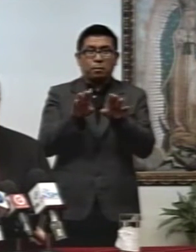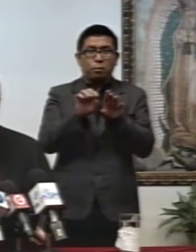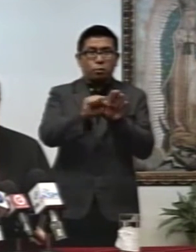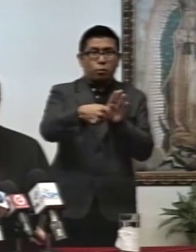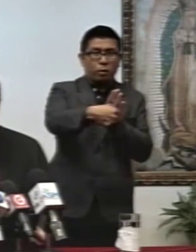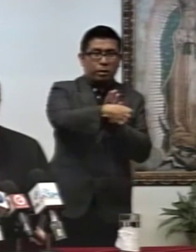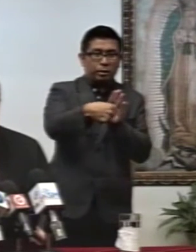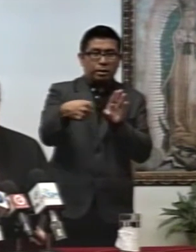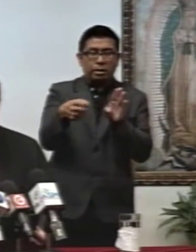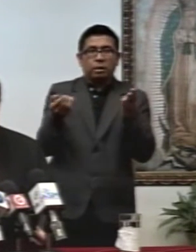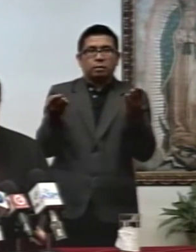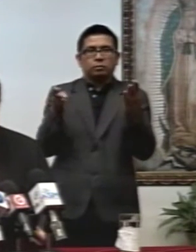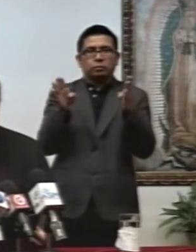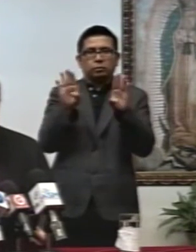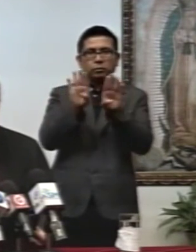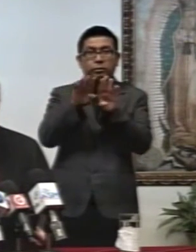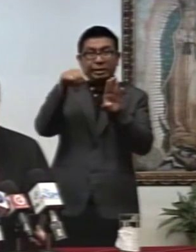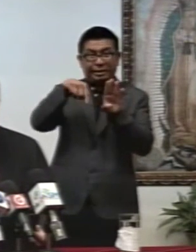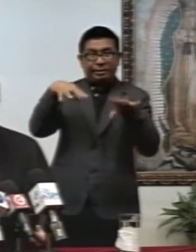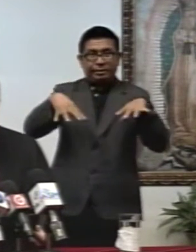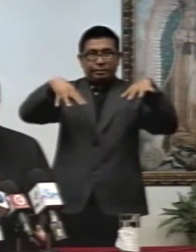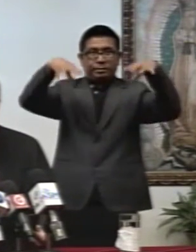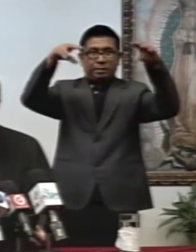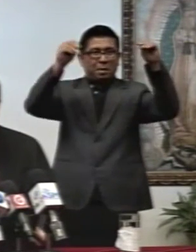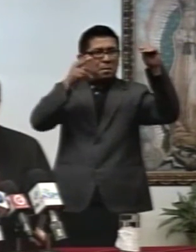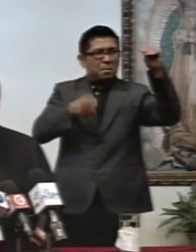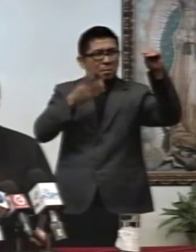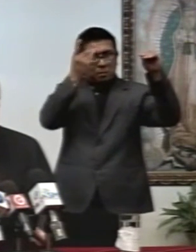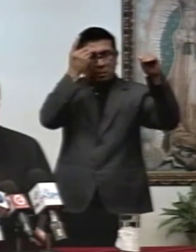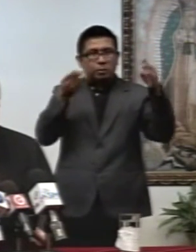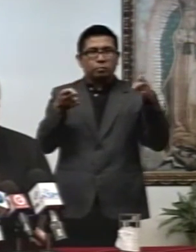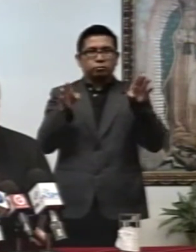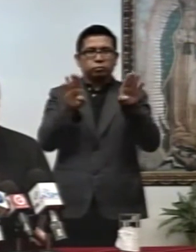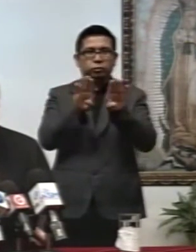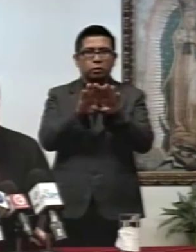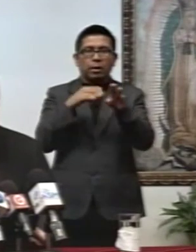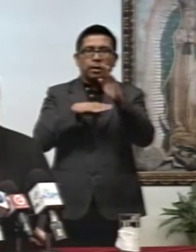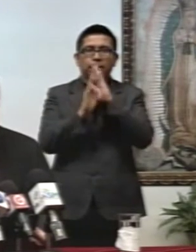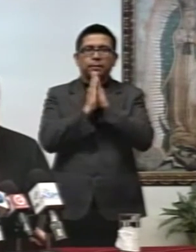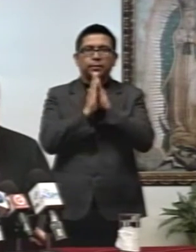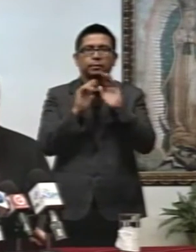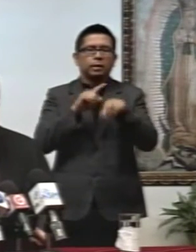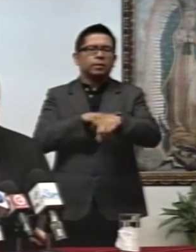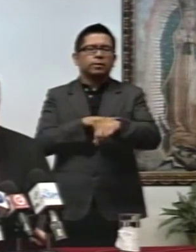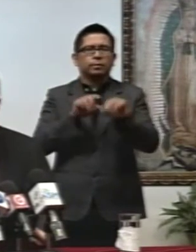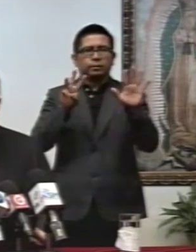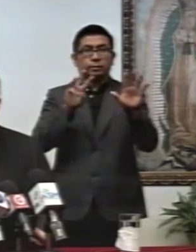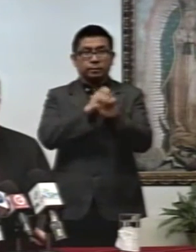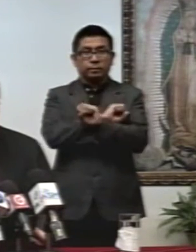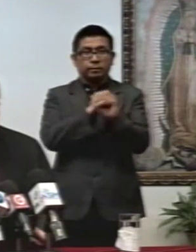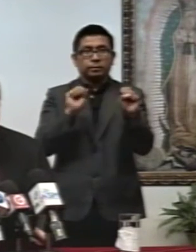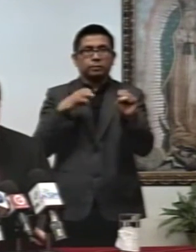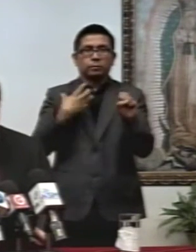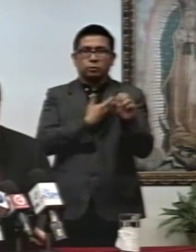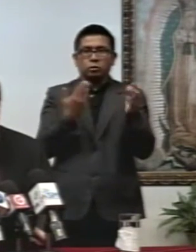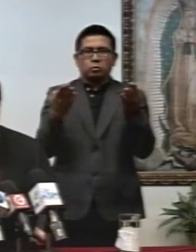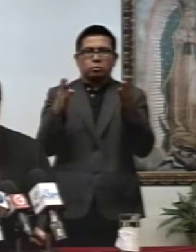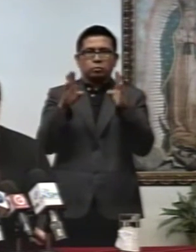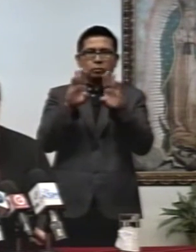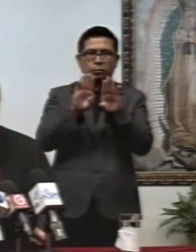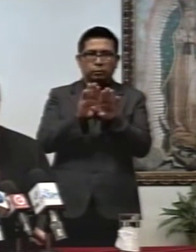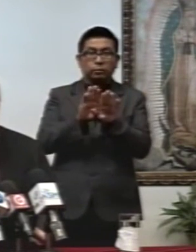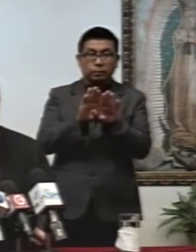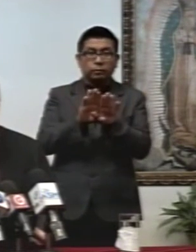domingo en esta catedral, en la Santa Misa de las 8 a.m. Y a nivel